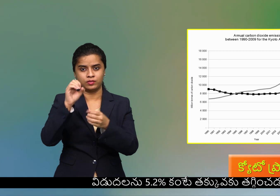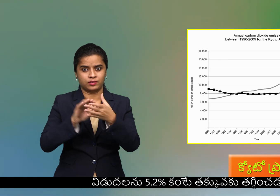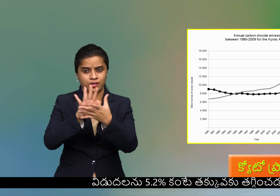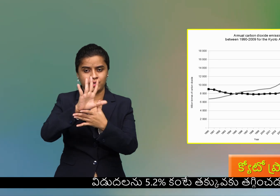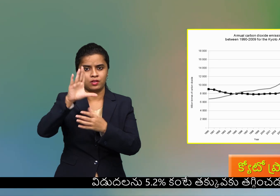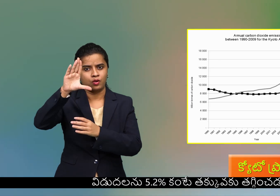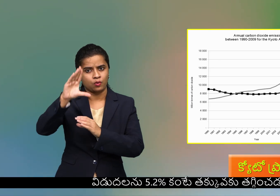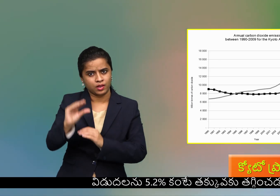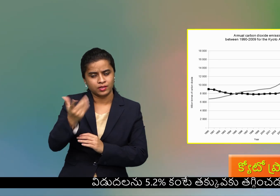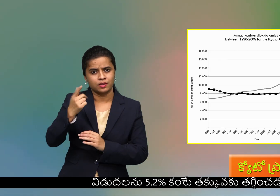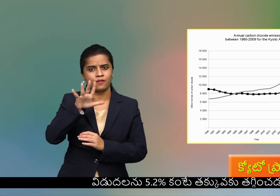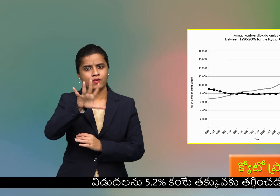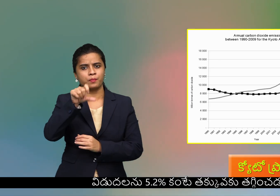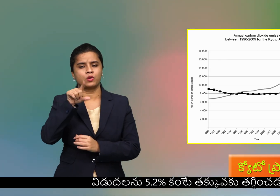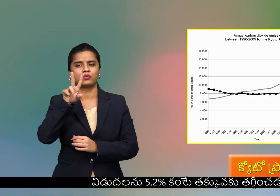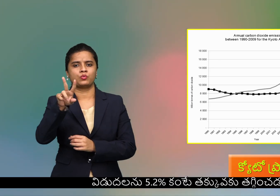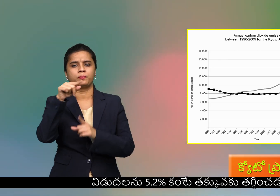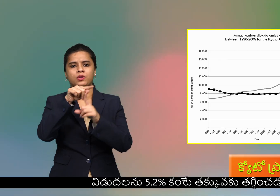తగ్గించడం.